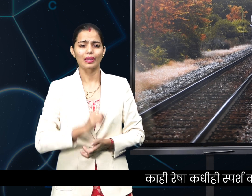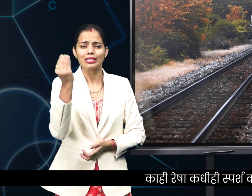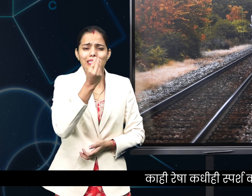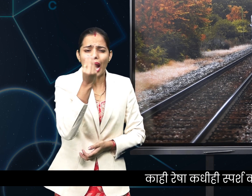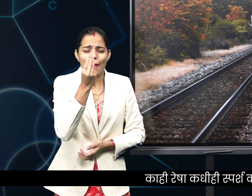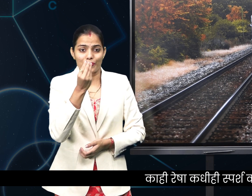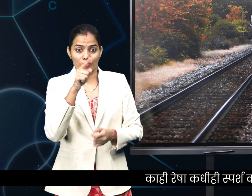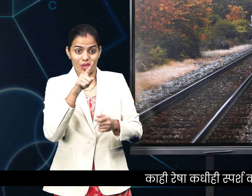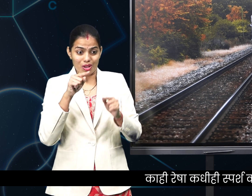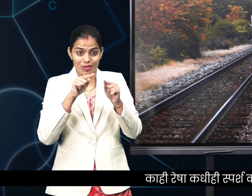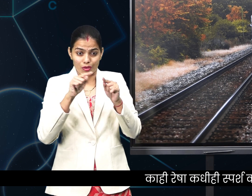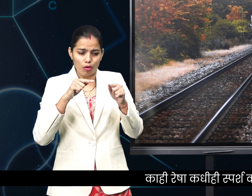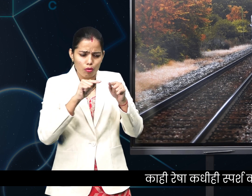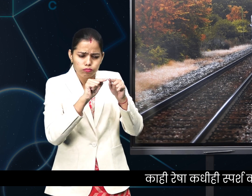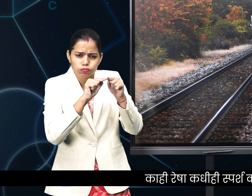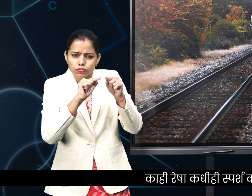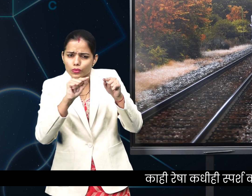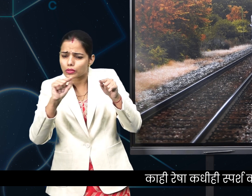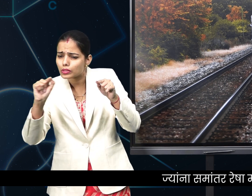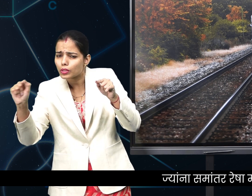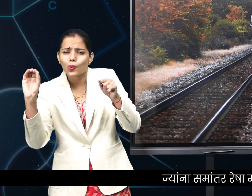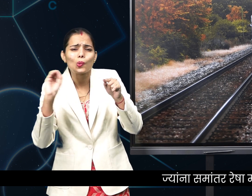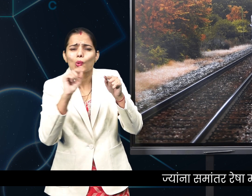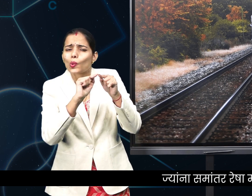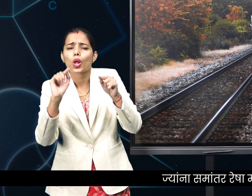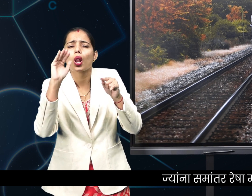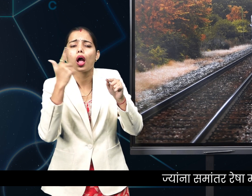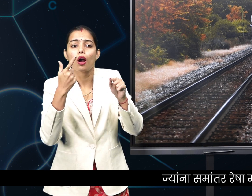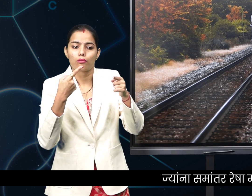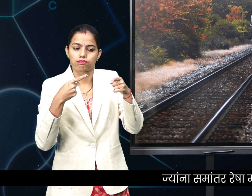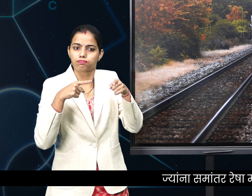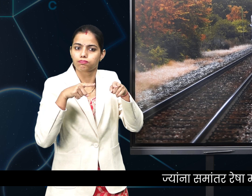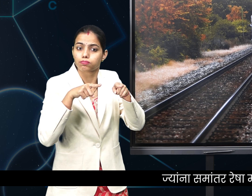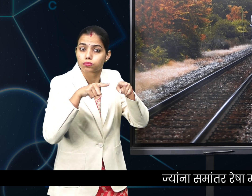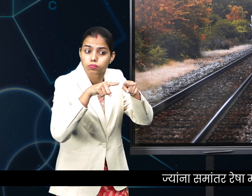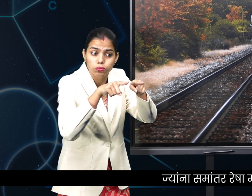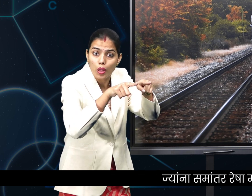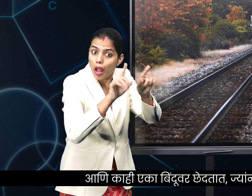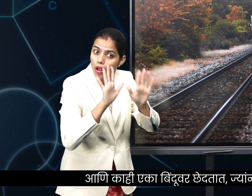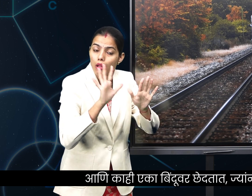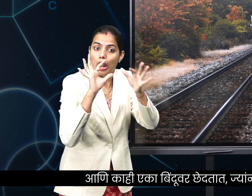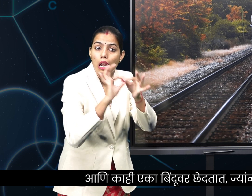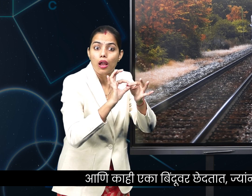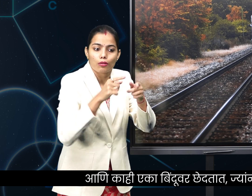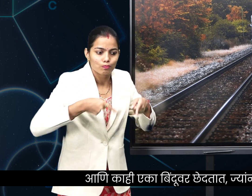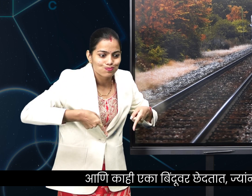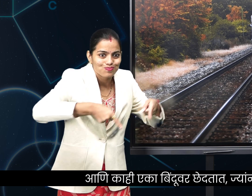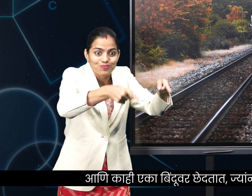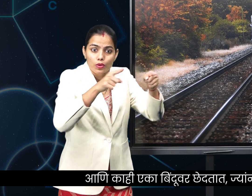काही रेषा कधीही स्पर्श करत नाहीत, ज्यांना समांतर रेषा म्हणतात, आणि काही एका बिंदूवर